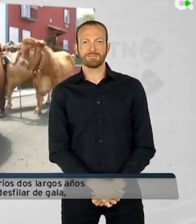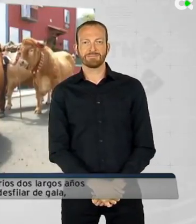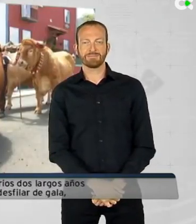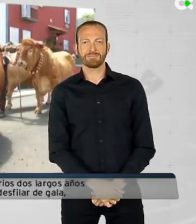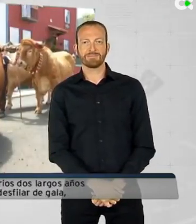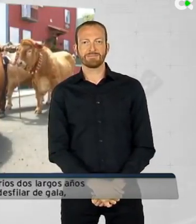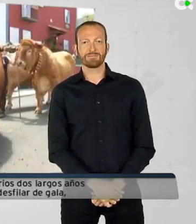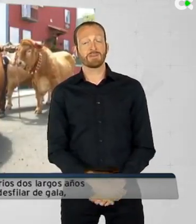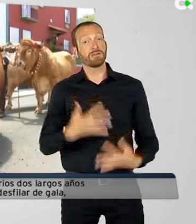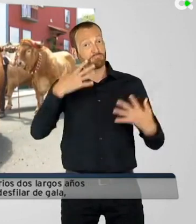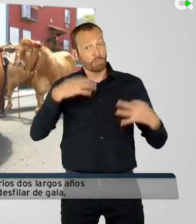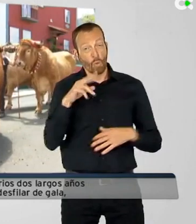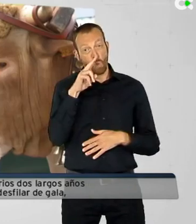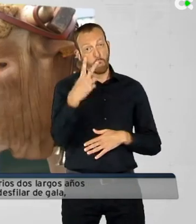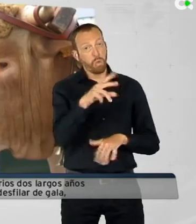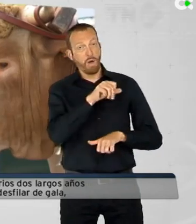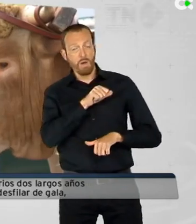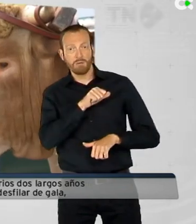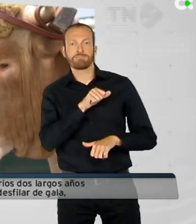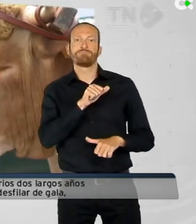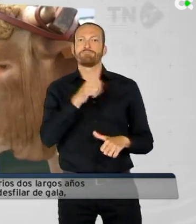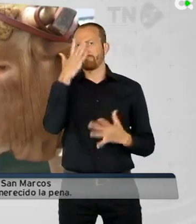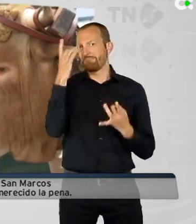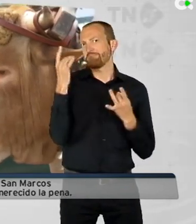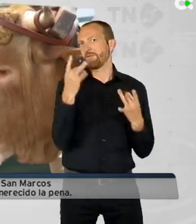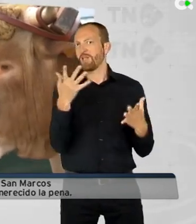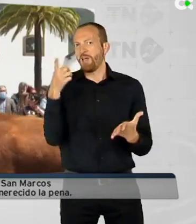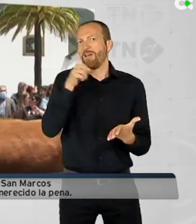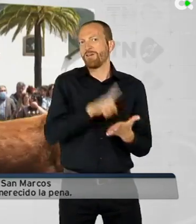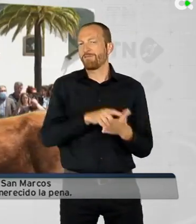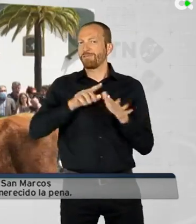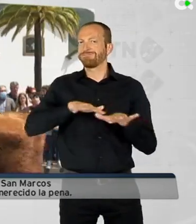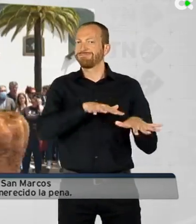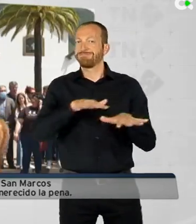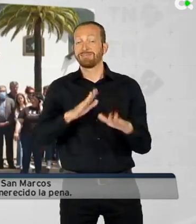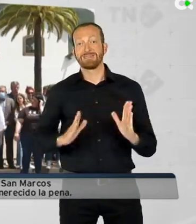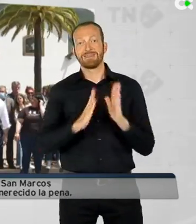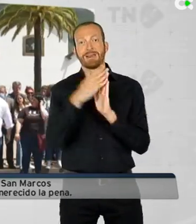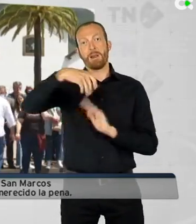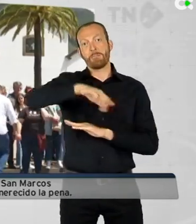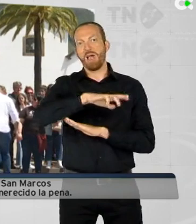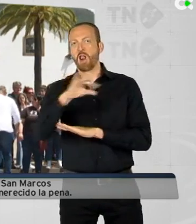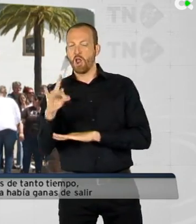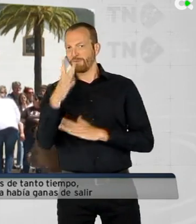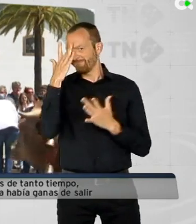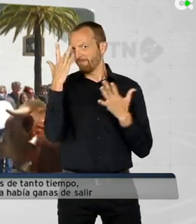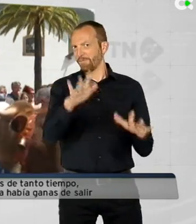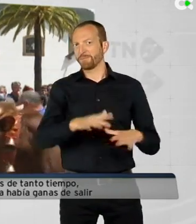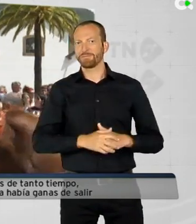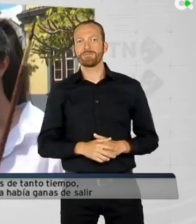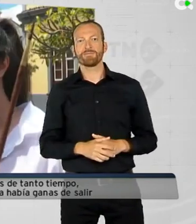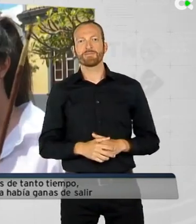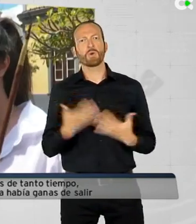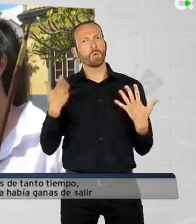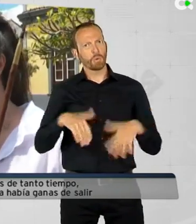Han sido necesarios 2 largos años para verlas desfilar de gala, pero por San Marcos la espera ha valido la pena. Por fin, después de